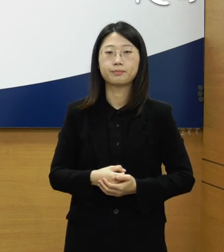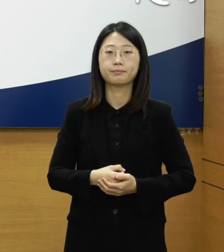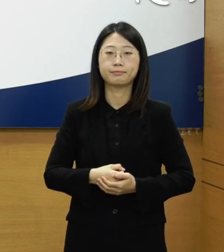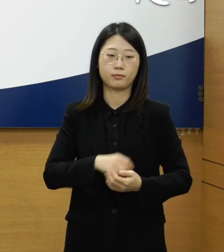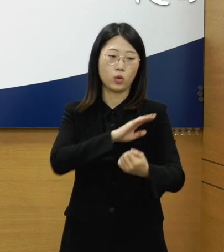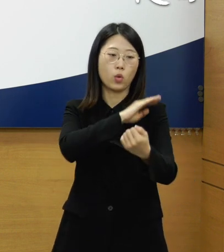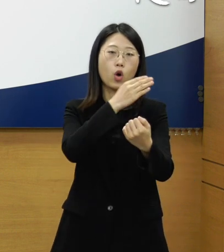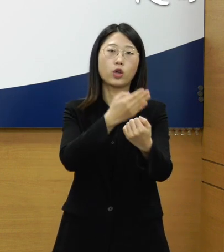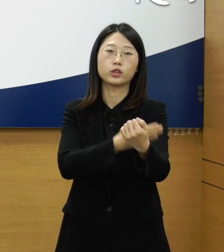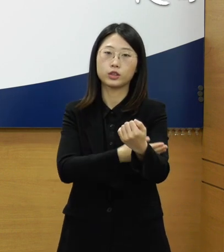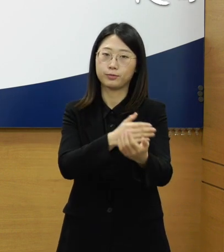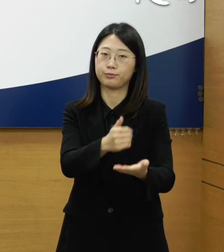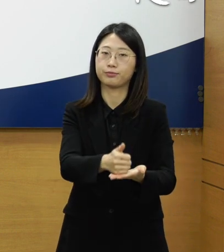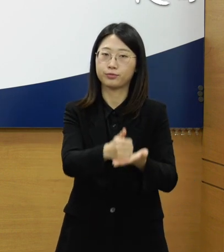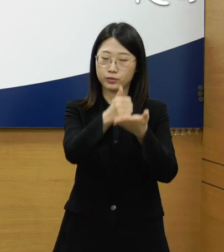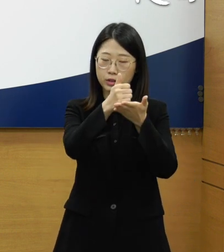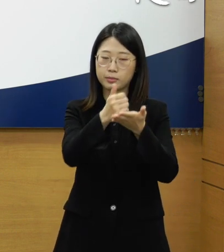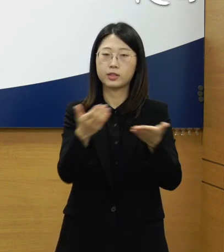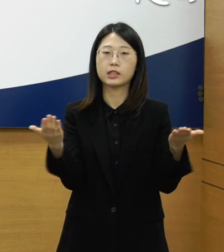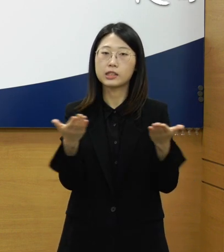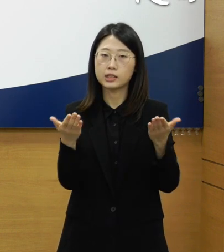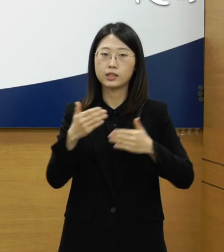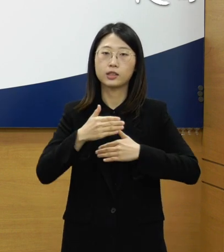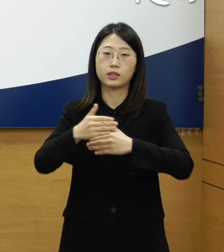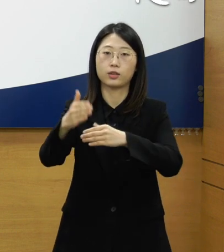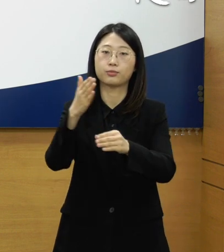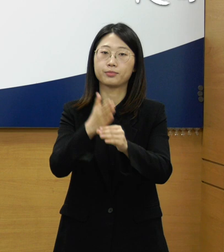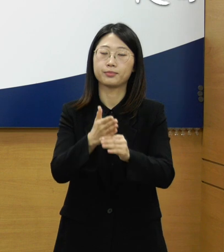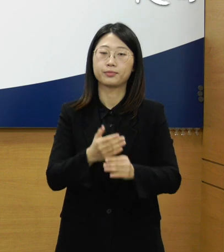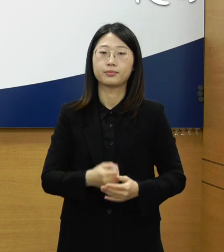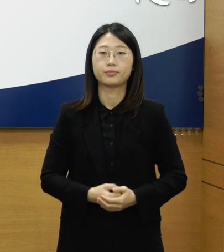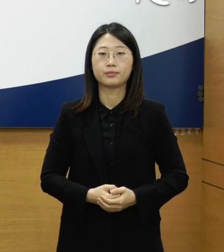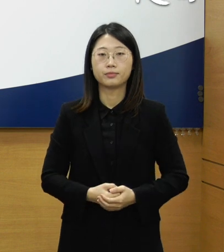옹호 활동 등 직무를 수행하고 있습니다.